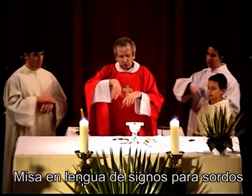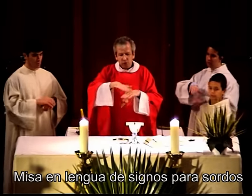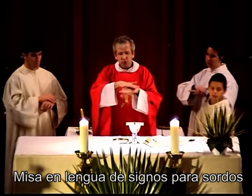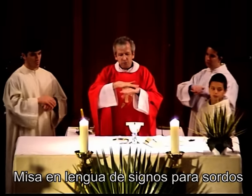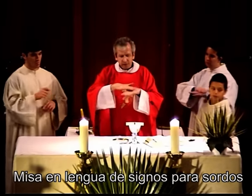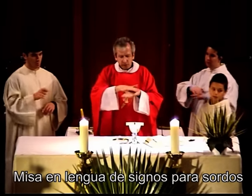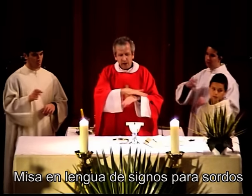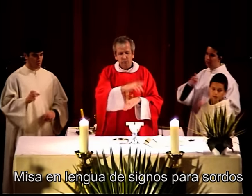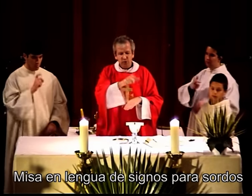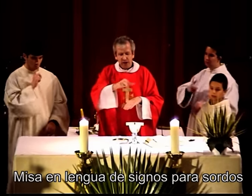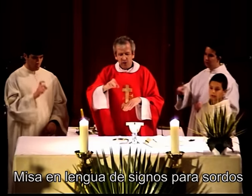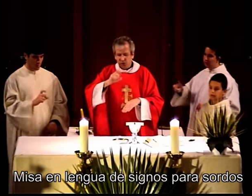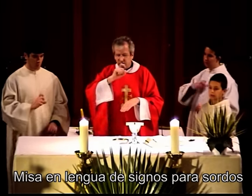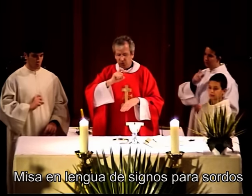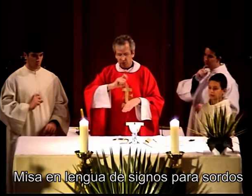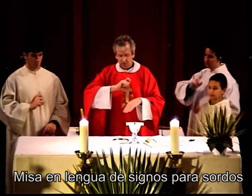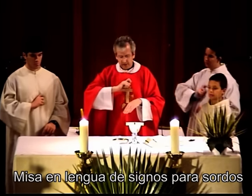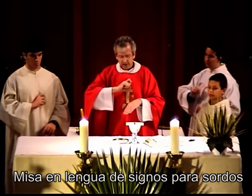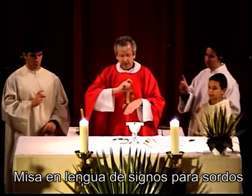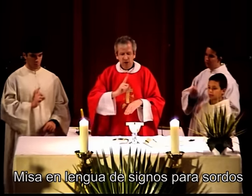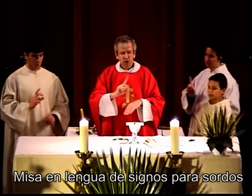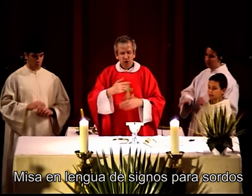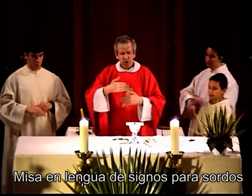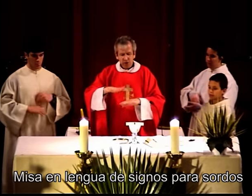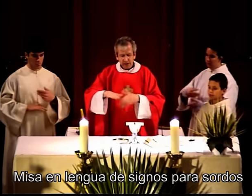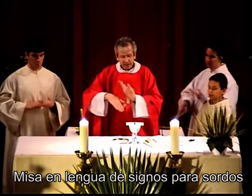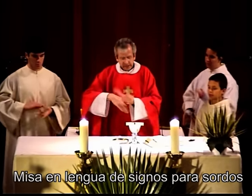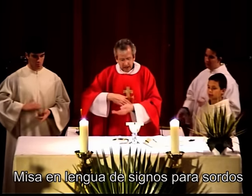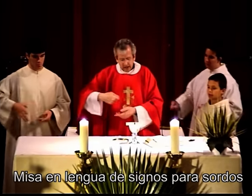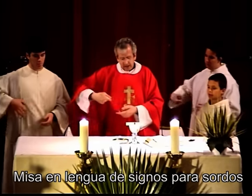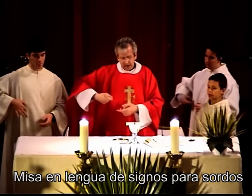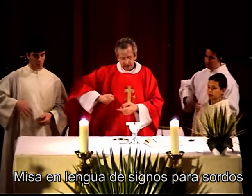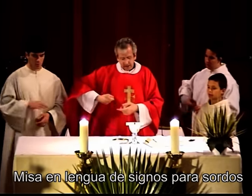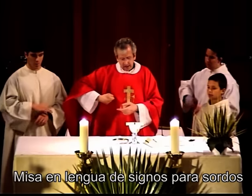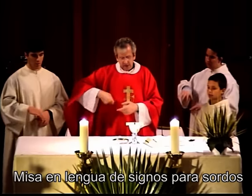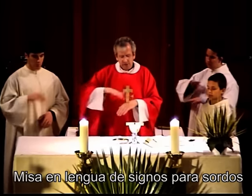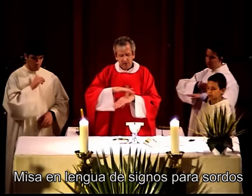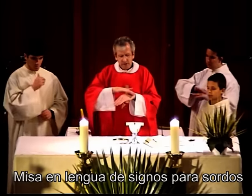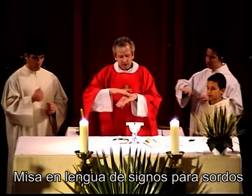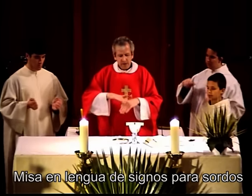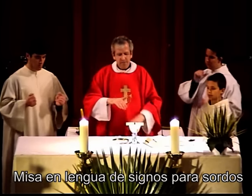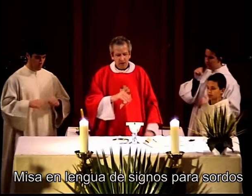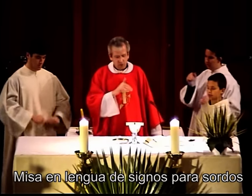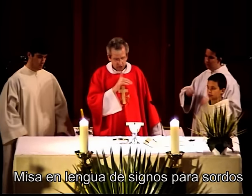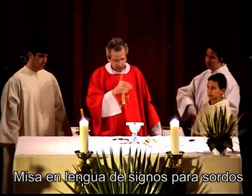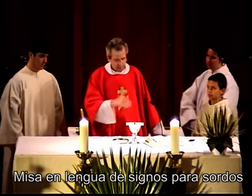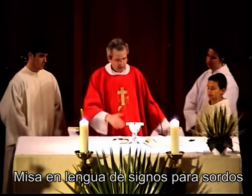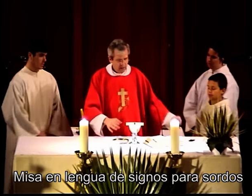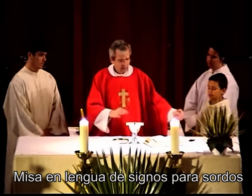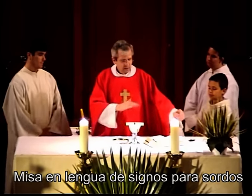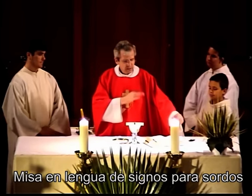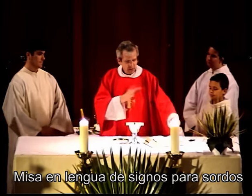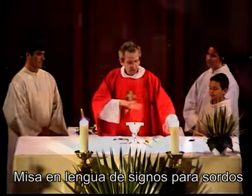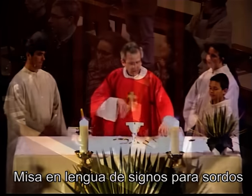también nosotros perdonamos a los que nos ofenden. No nos dejes caer en la tentación y líbranos del